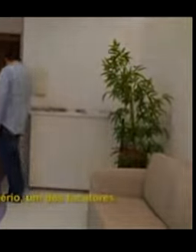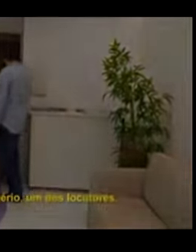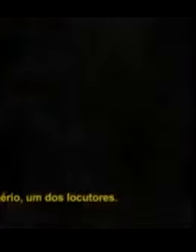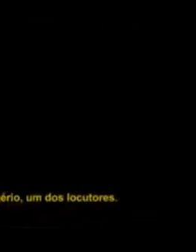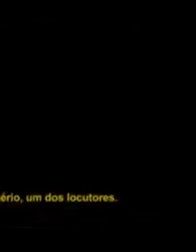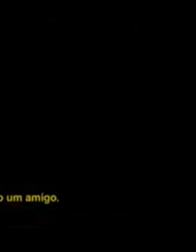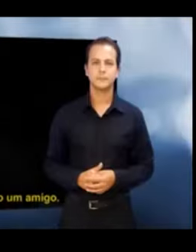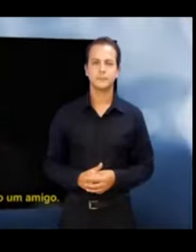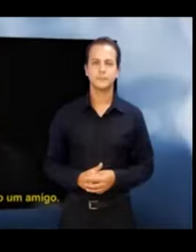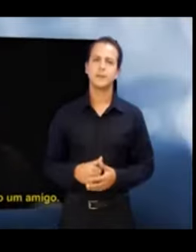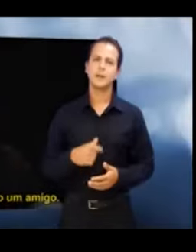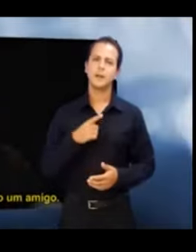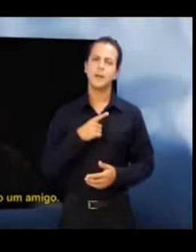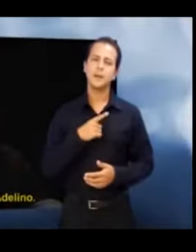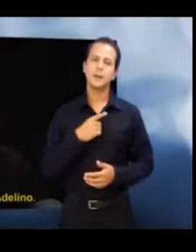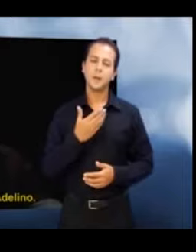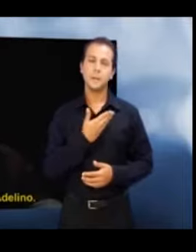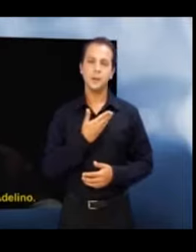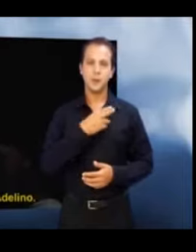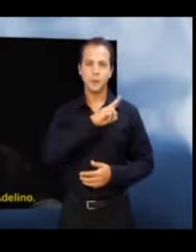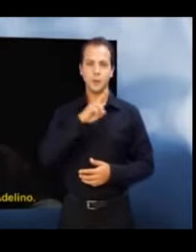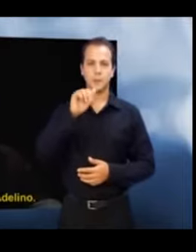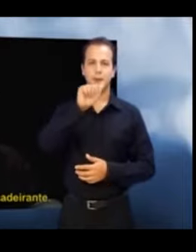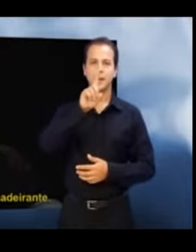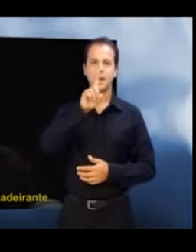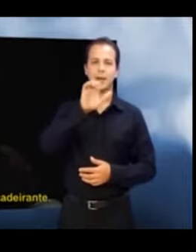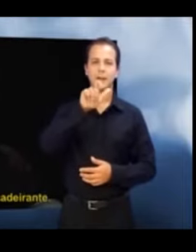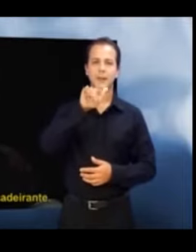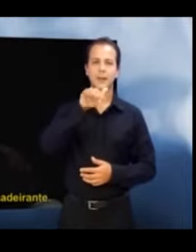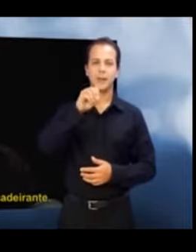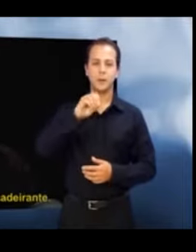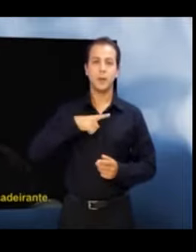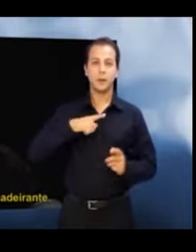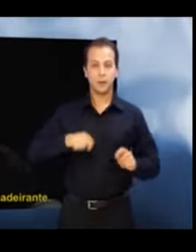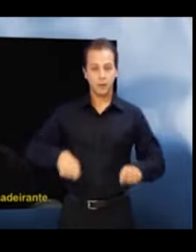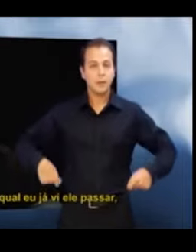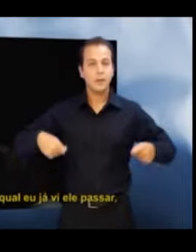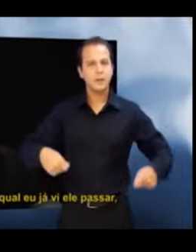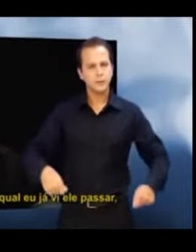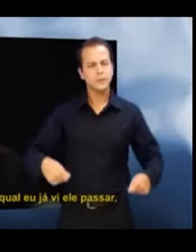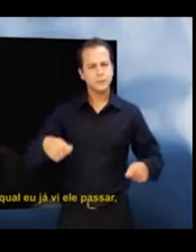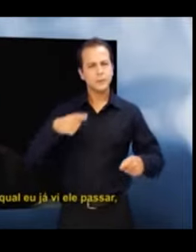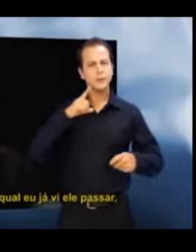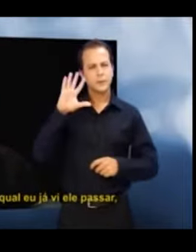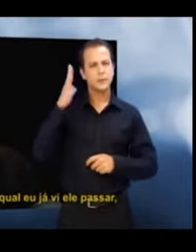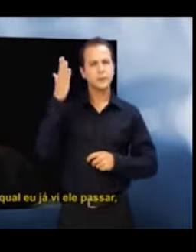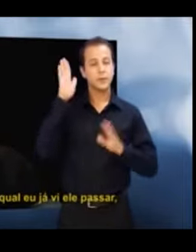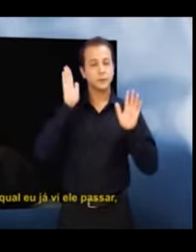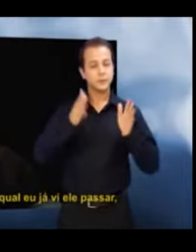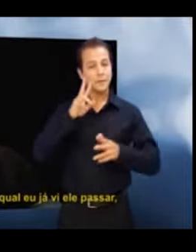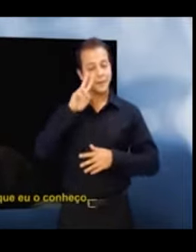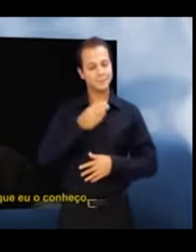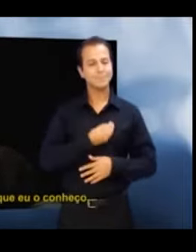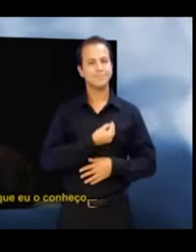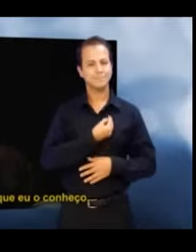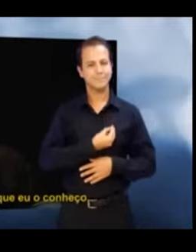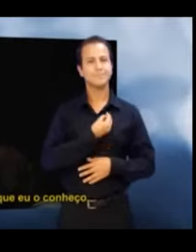de Rogério, um dos locutores. Eu tenho um amigo, o Adelino. Ele é cadeirante. E as situações da qual eu já vi ele